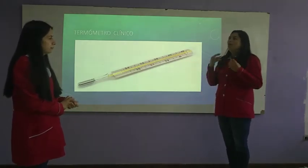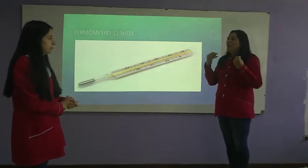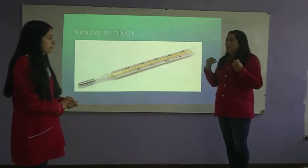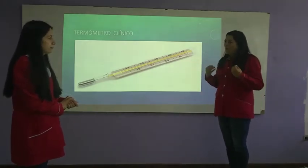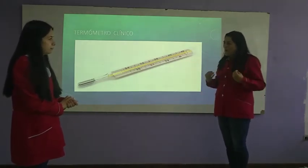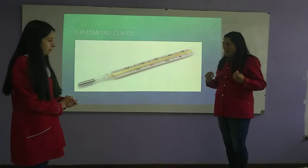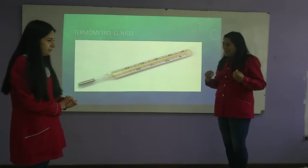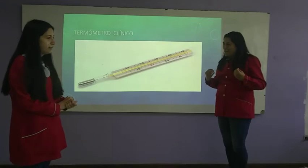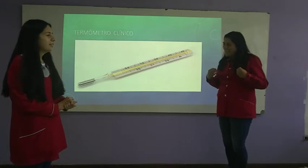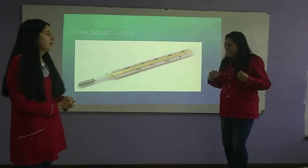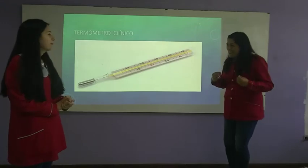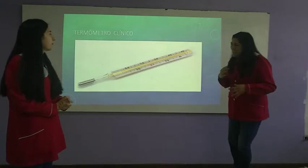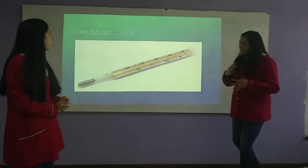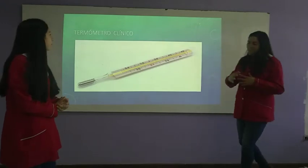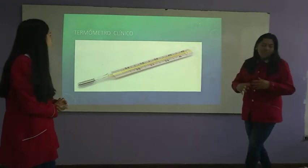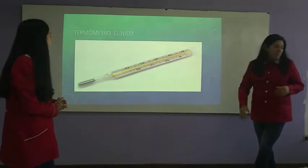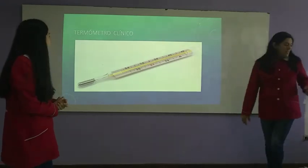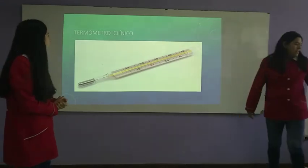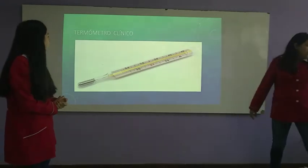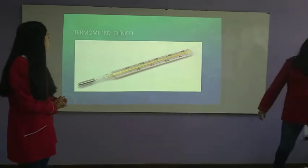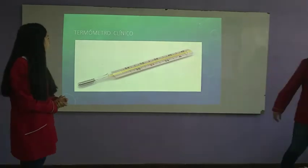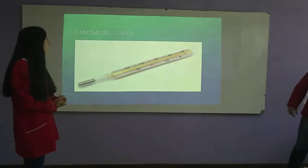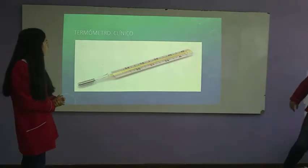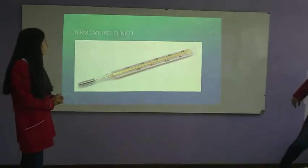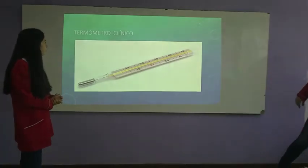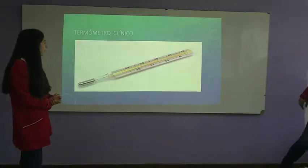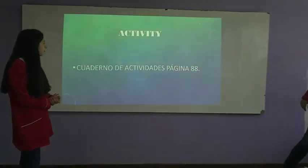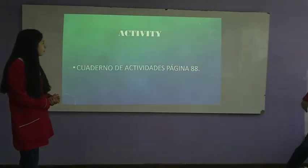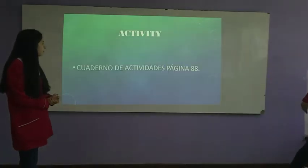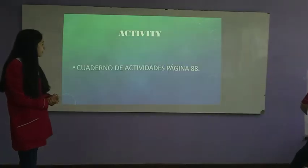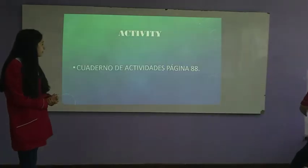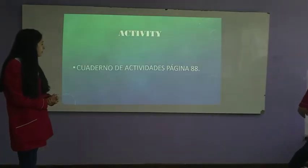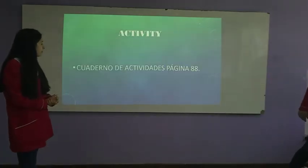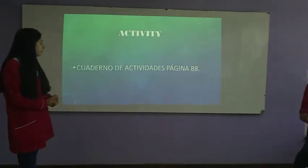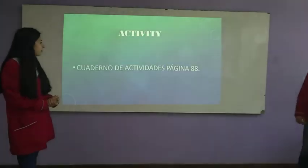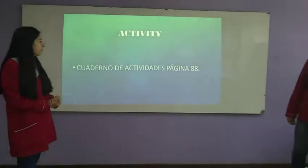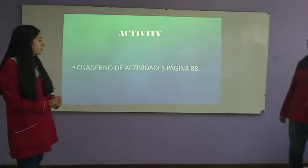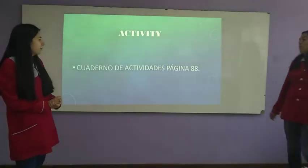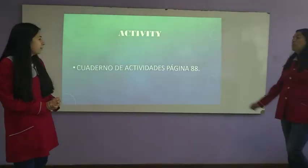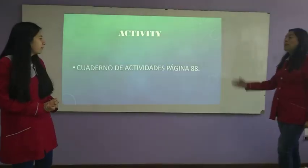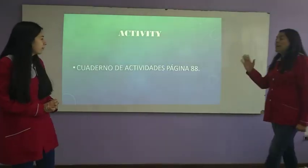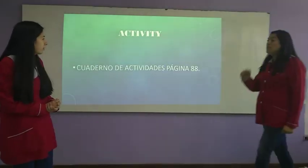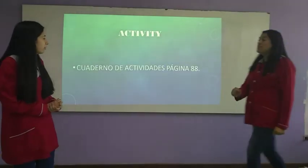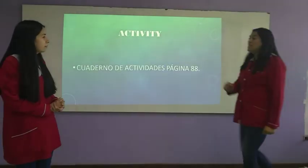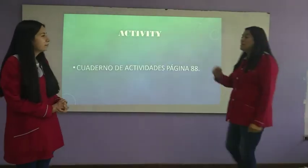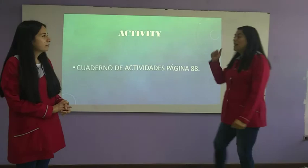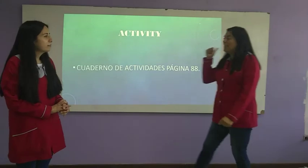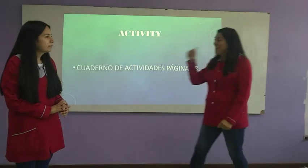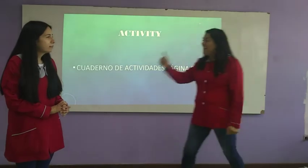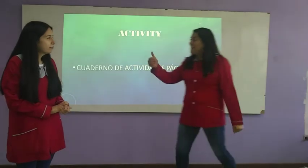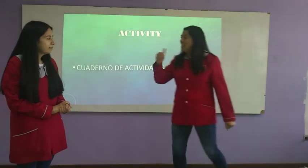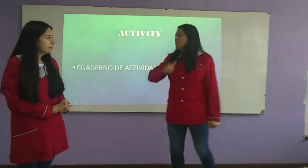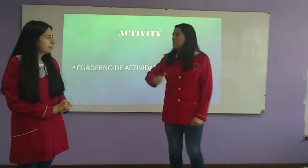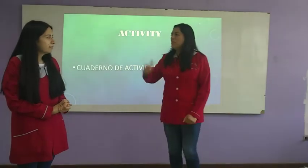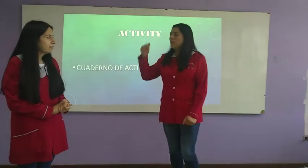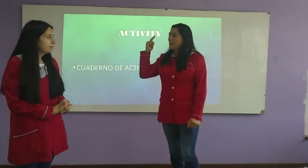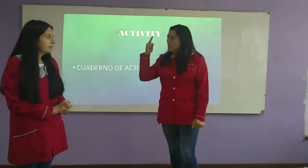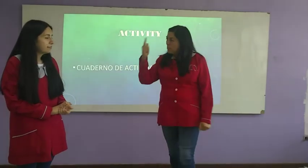pero corporal. ¿Sí? ¿Ya? Ya lo cuento. como ya conocimos la velita, conocimos el